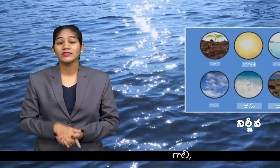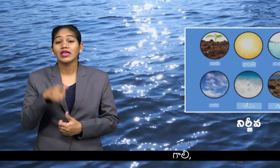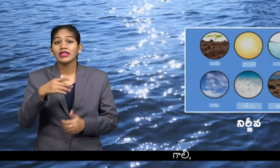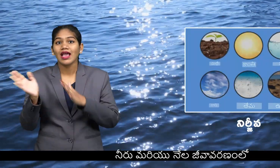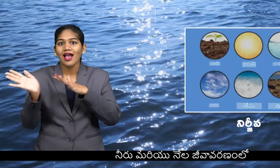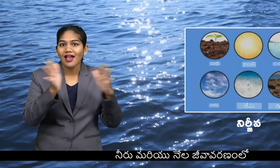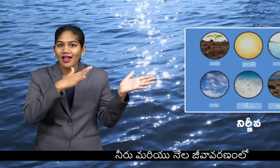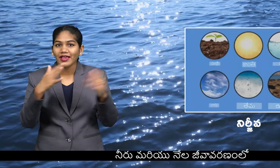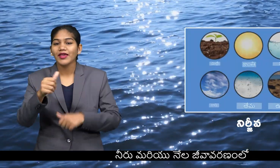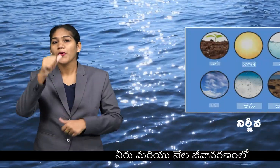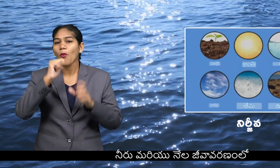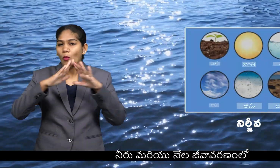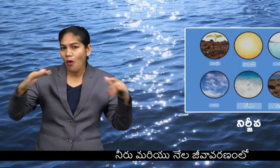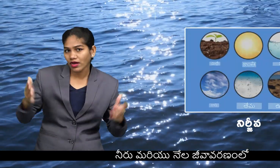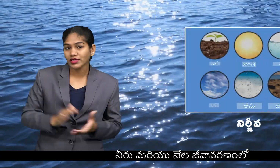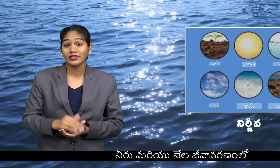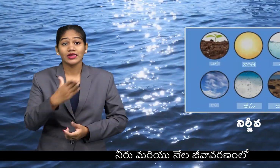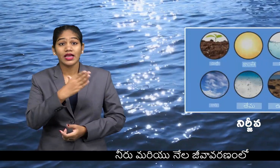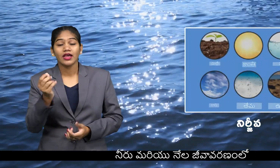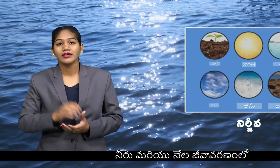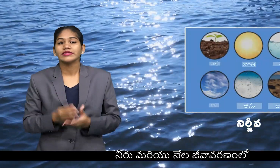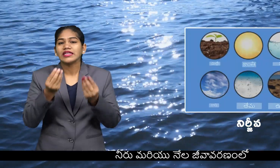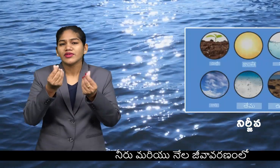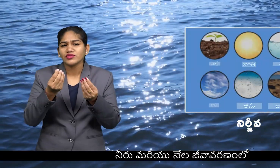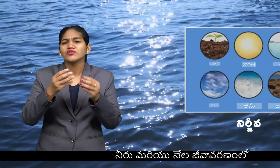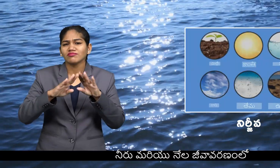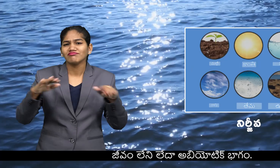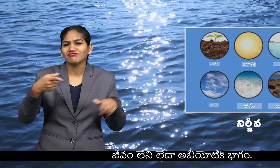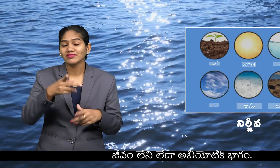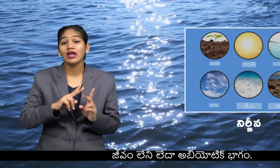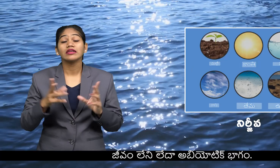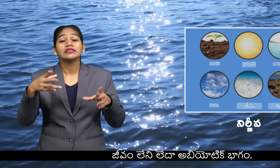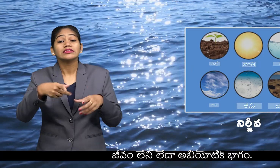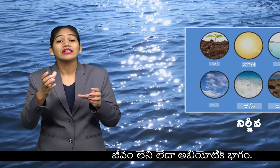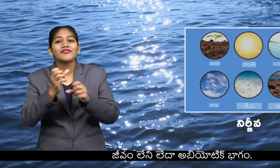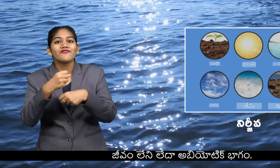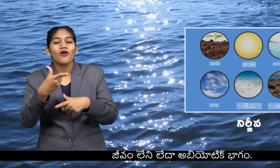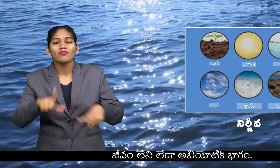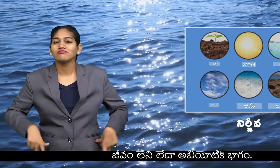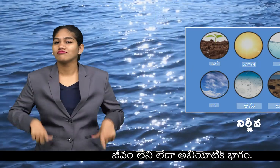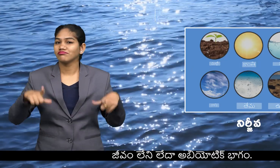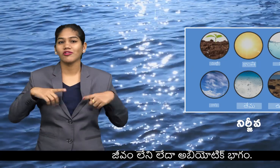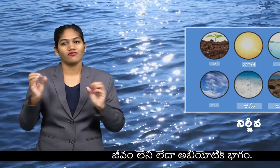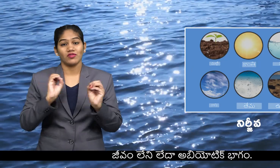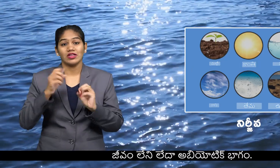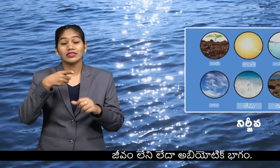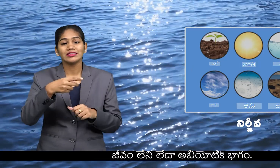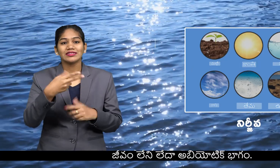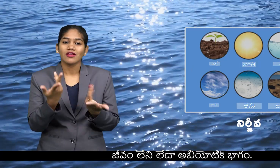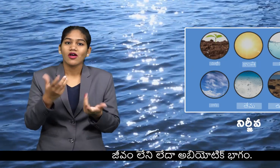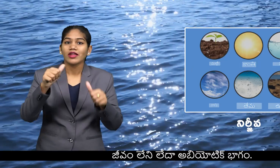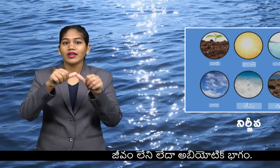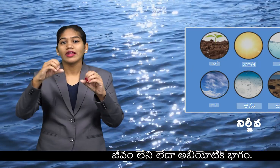గాలి, నీరు మరియు నేల జీవావరణంలో జీవం లేని లేదా అబయోటిక్ భాగం.